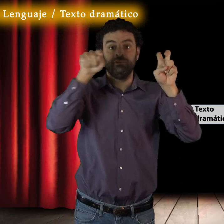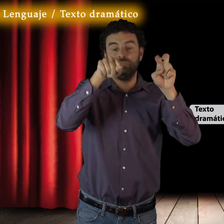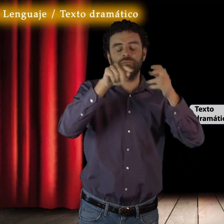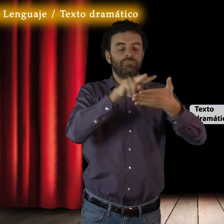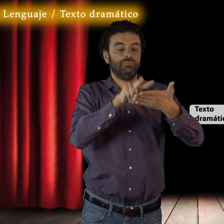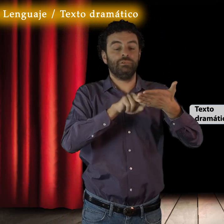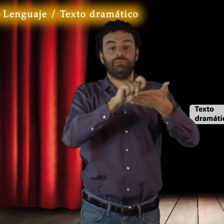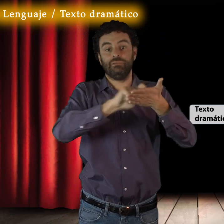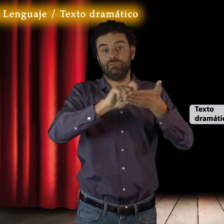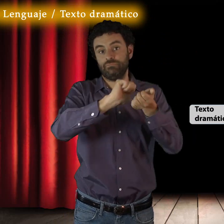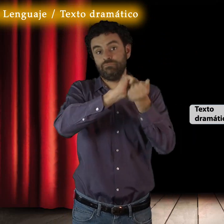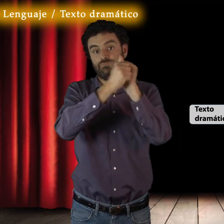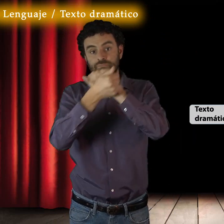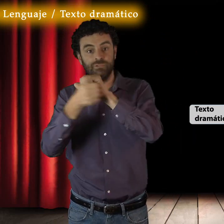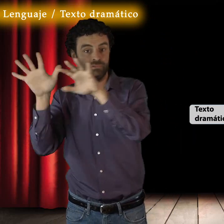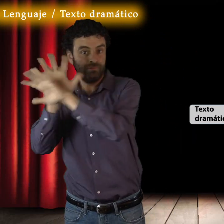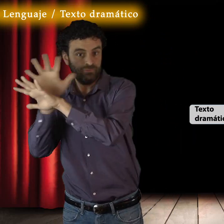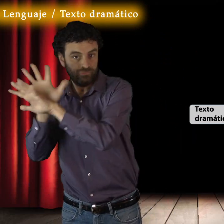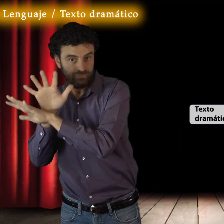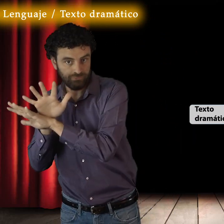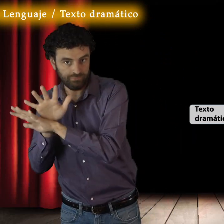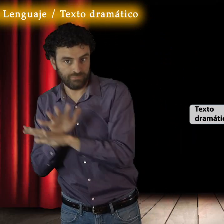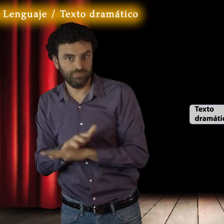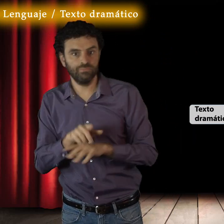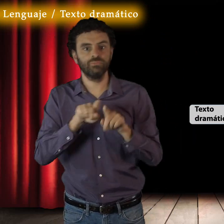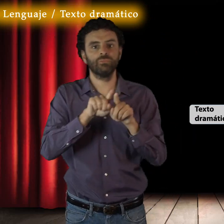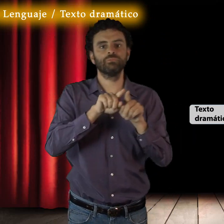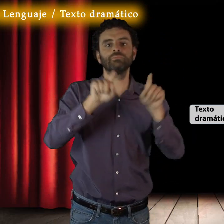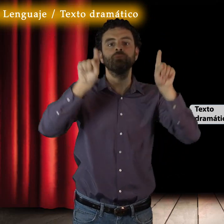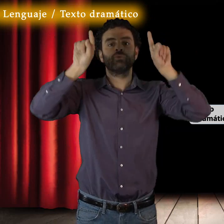aparecer en cursiva y entre paréntesis